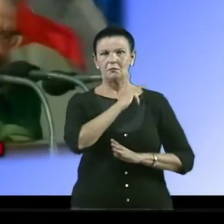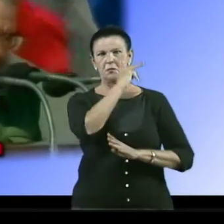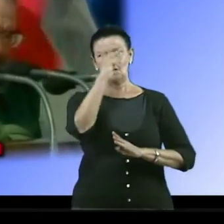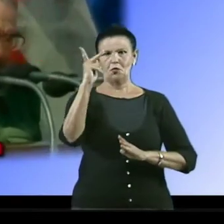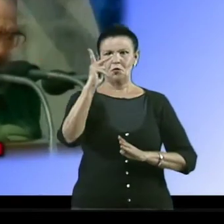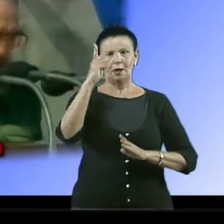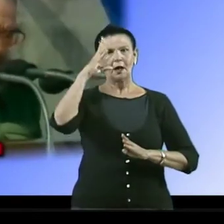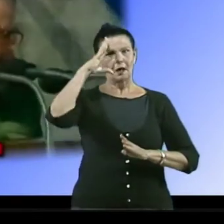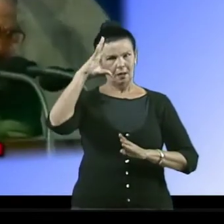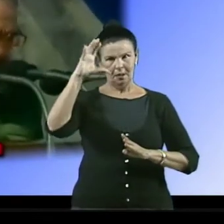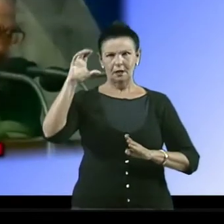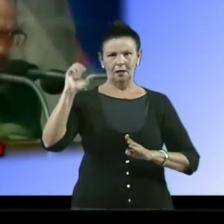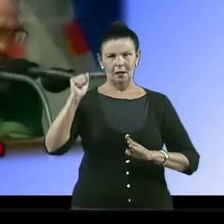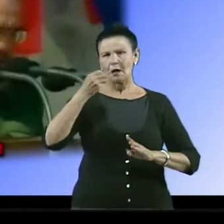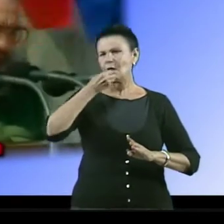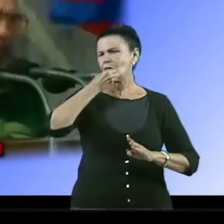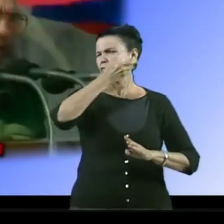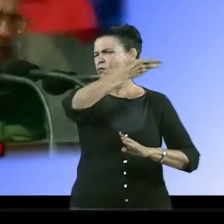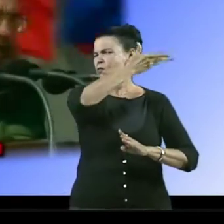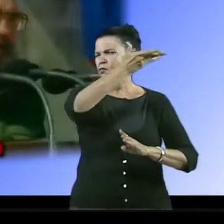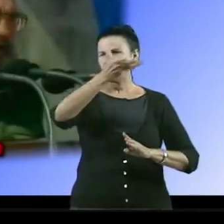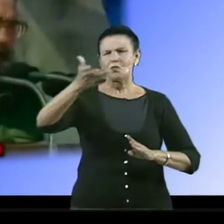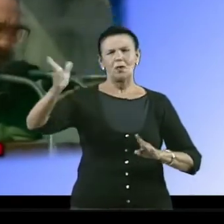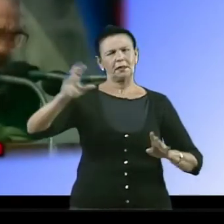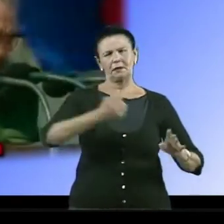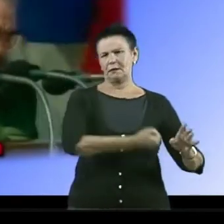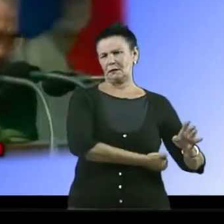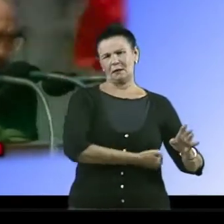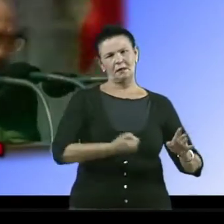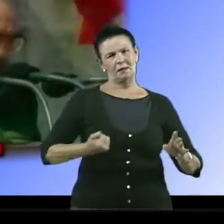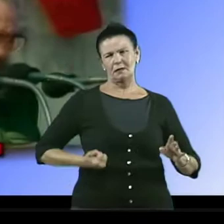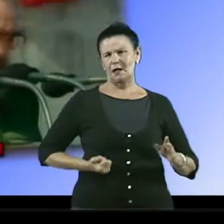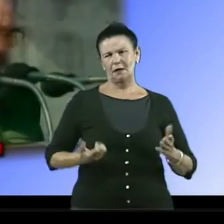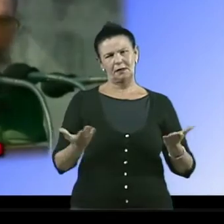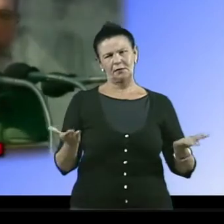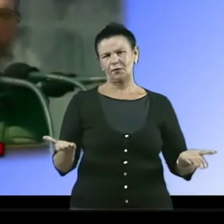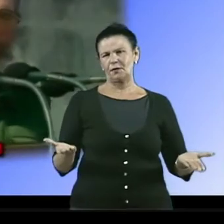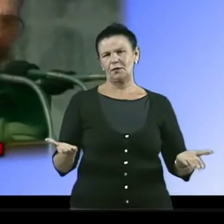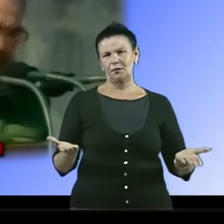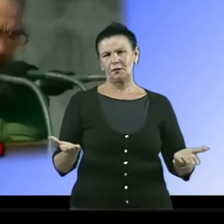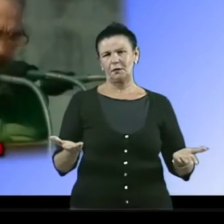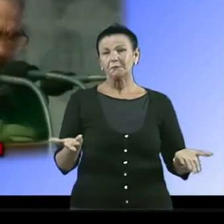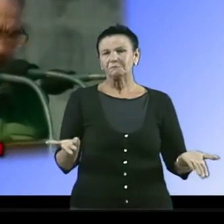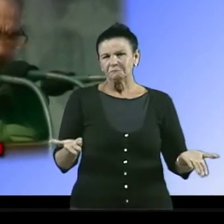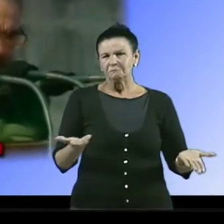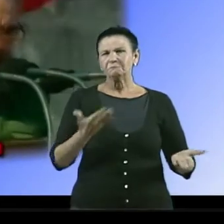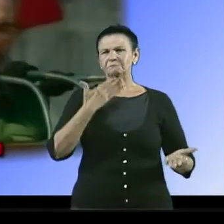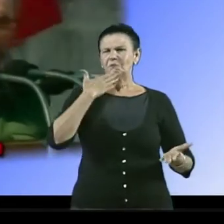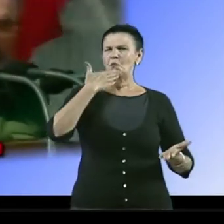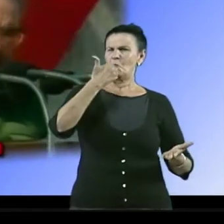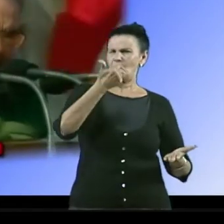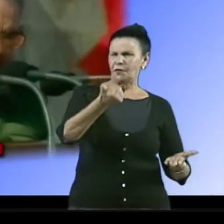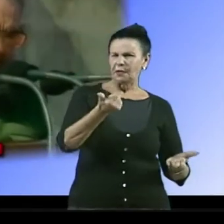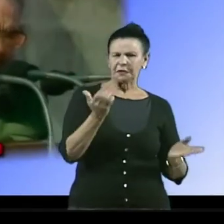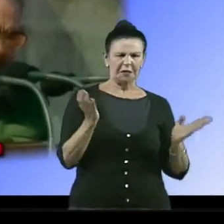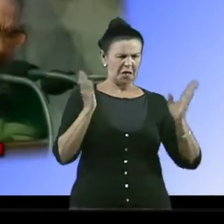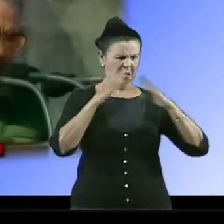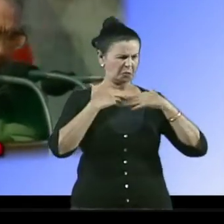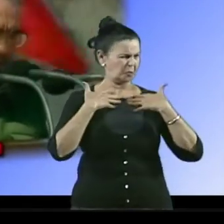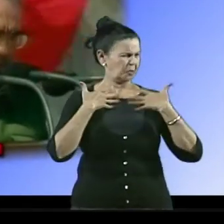cree, al precio de cualquier sacrificio. Es modestia,